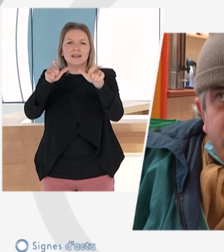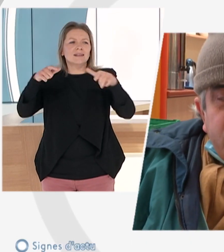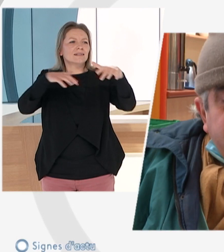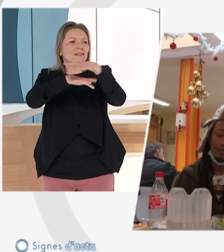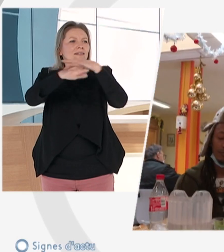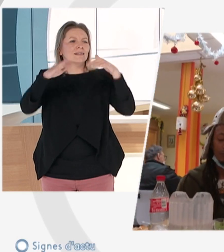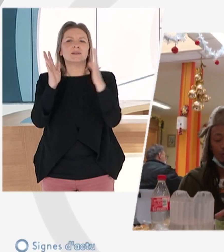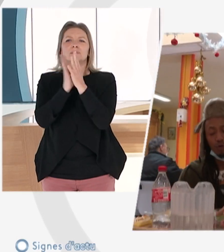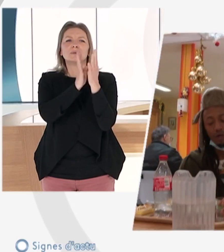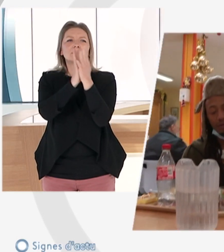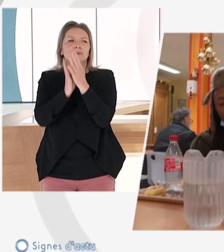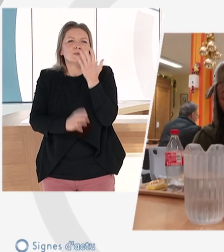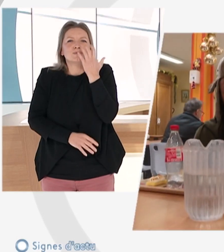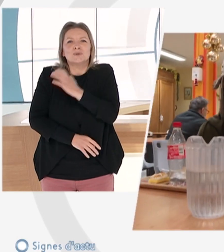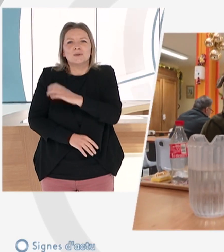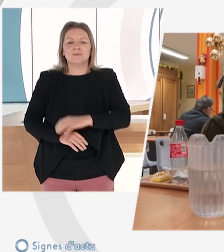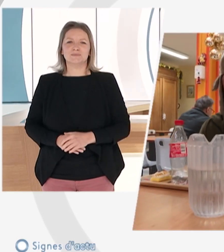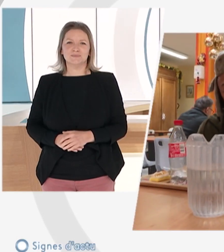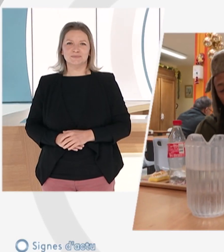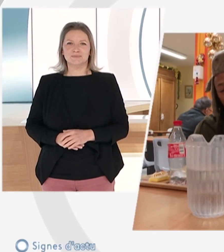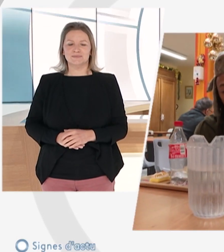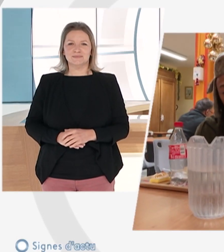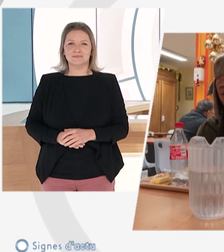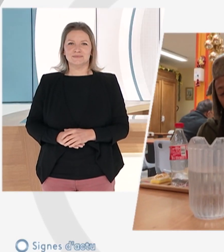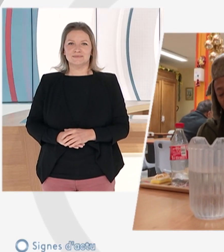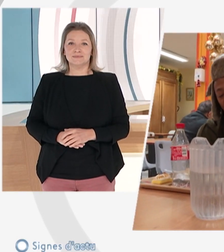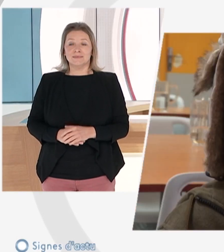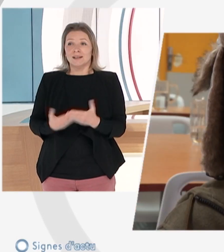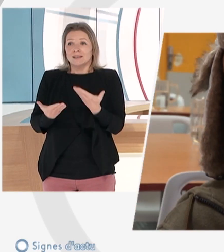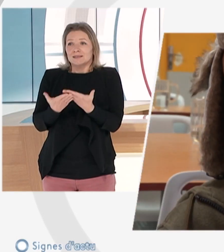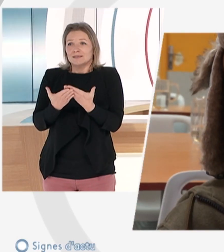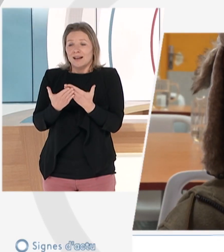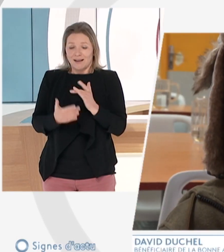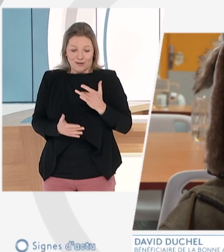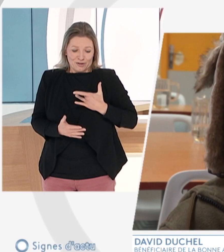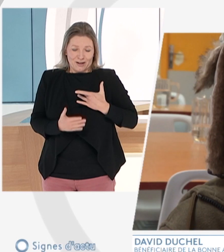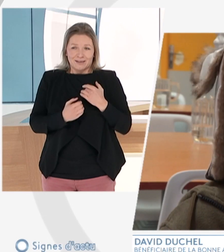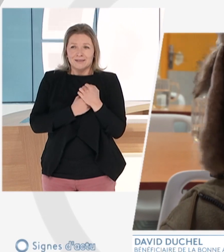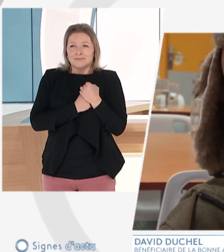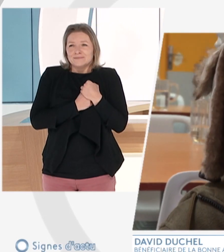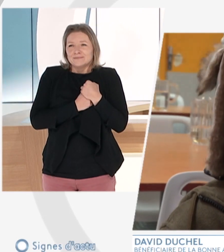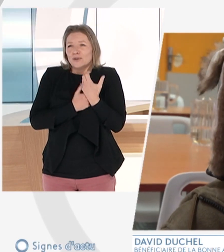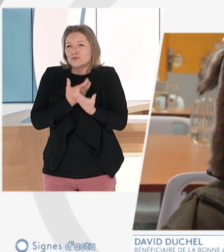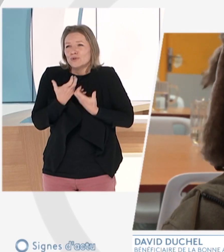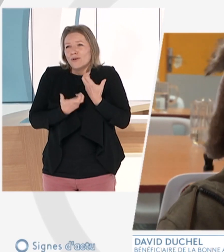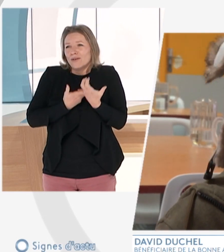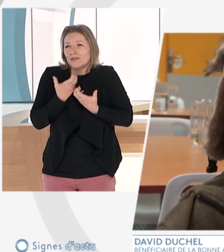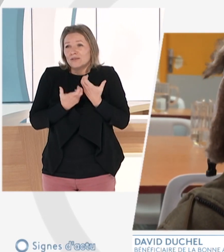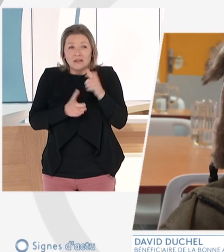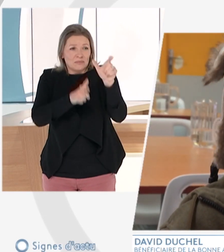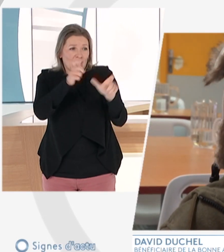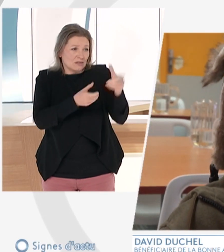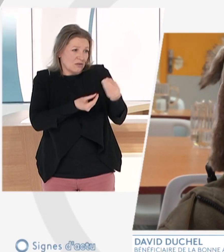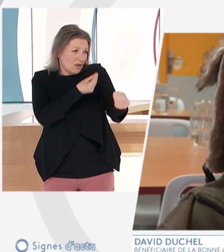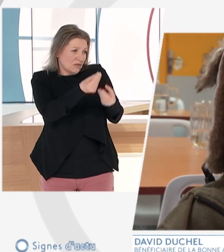une ambiance. Tu fais partie de Romanée ? Ça réchauffe le cœur. Comme on dit, il y a des personnes qui n'ont pas ça, qui n'ont rien du